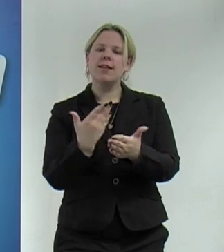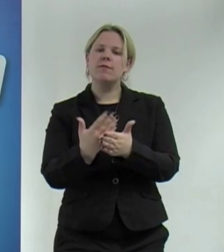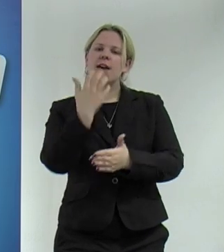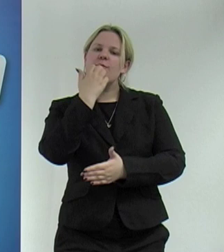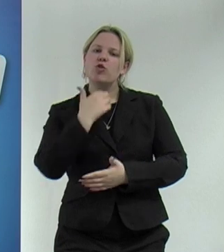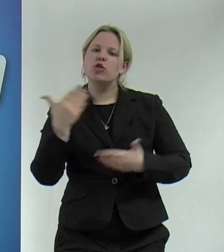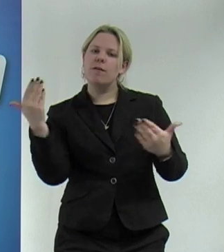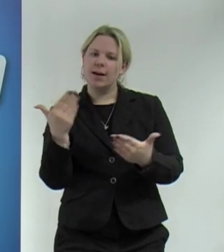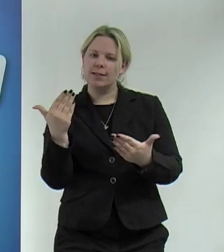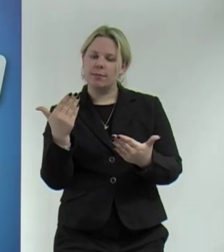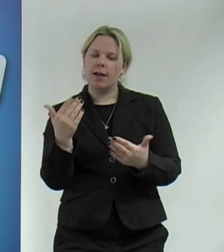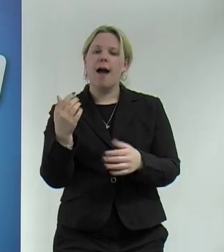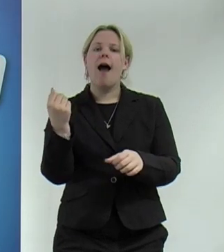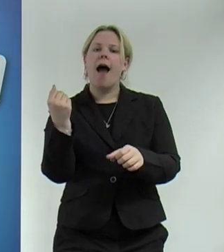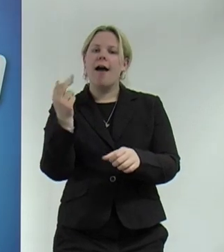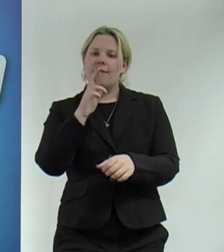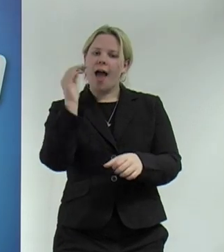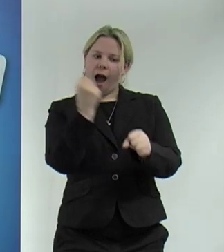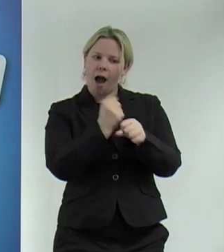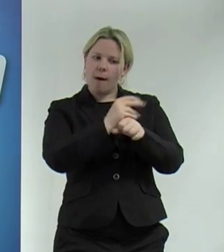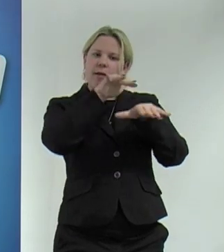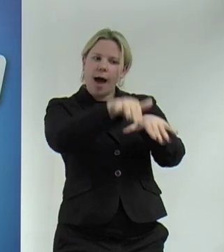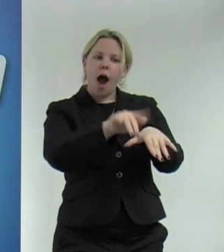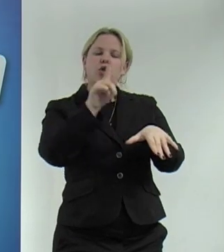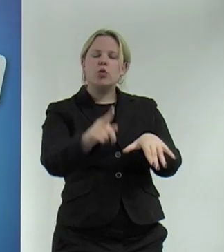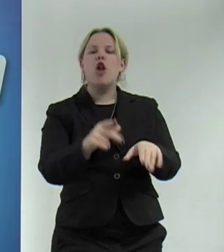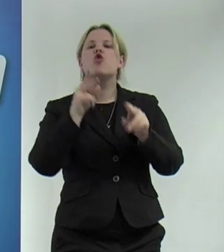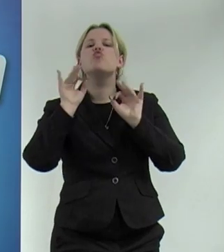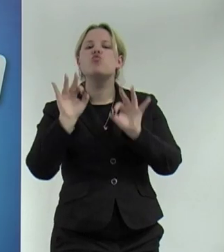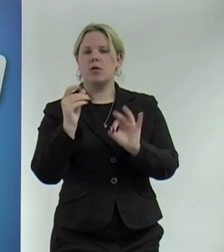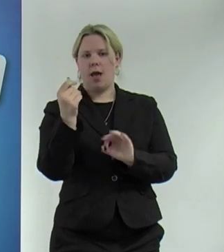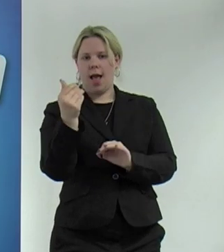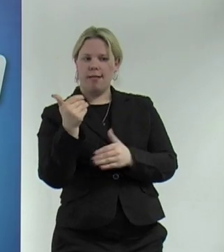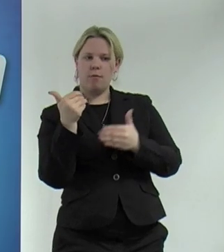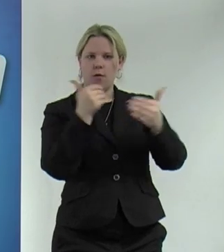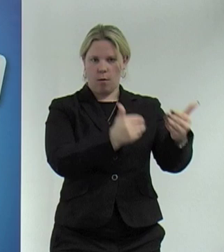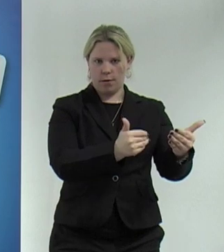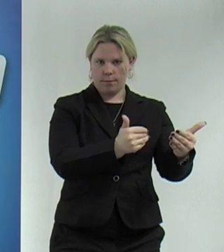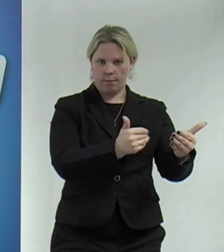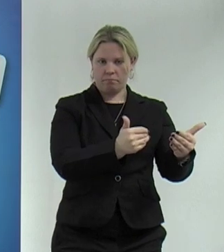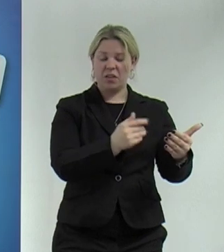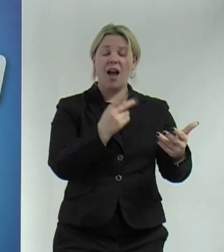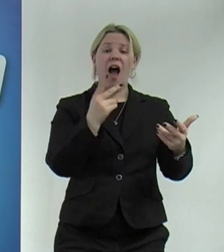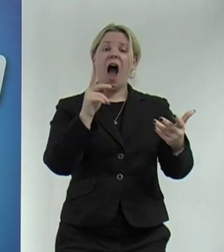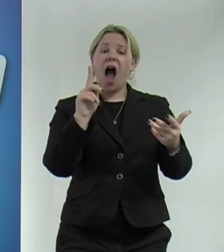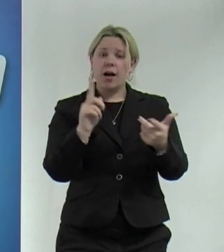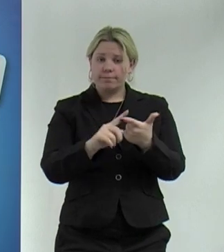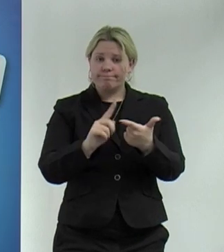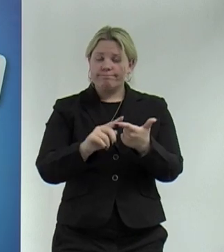Arbeit gut bezahlt wird. Dass die Arbeit nicht krank macht. Dass die